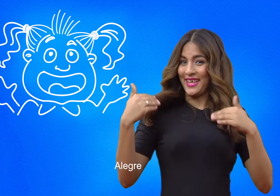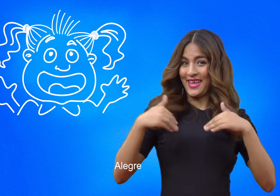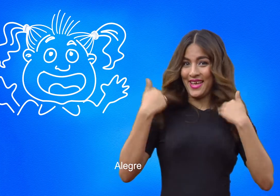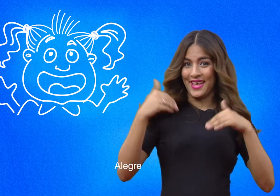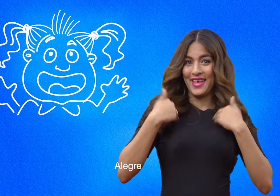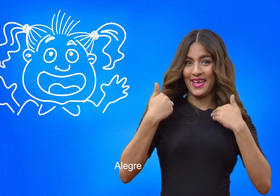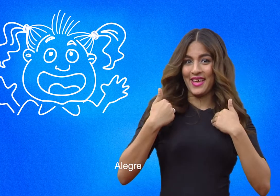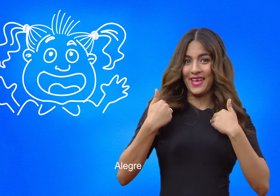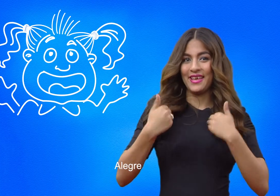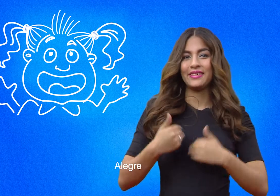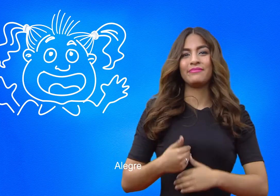Alegre.